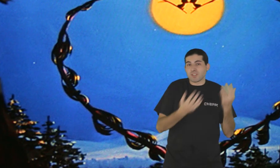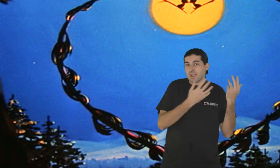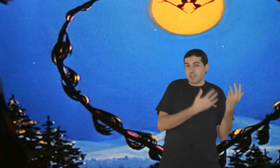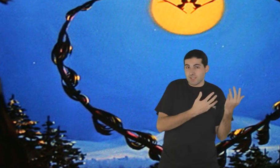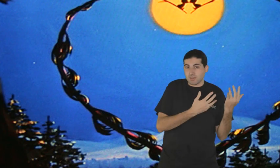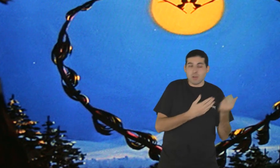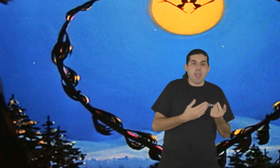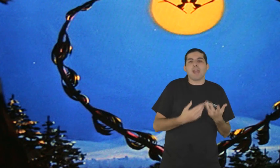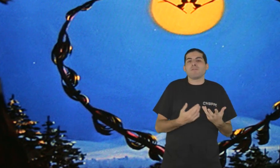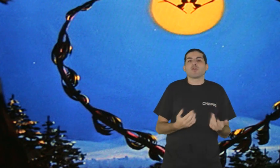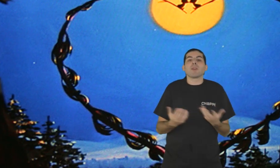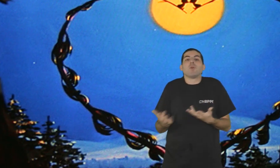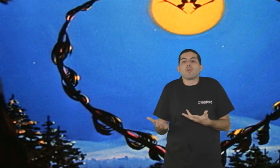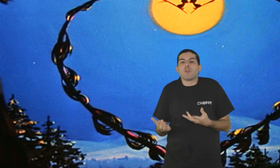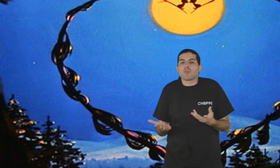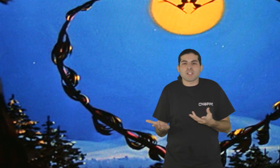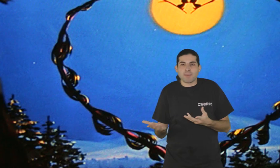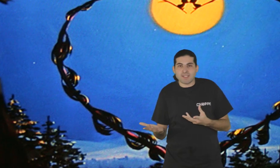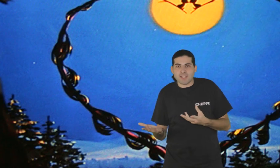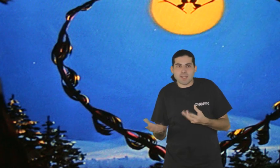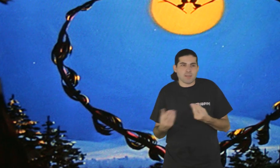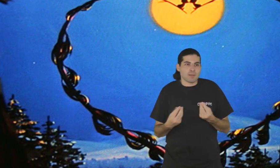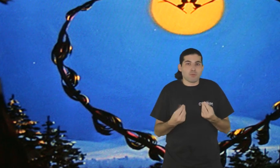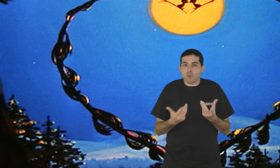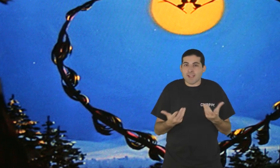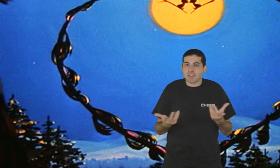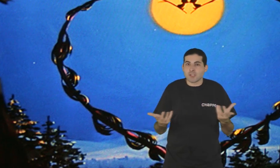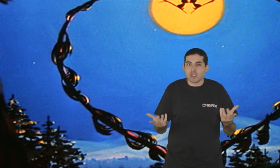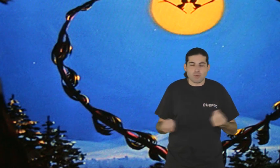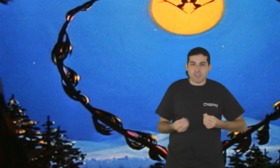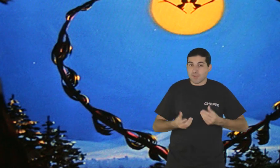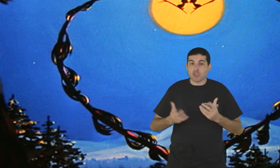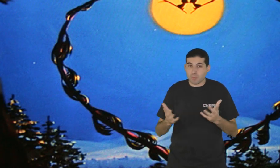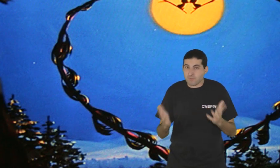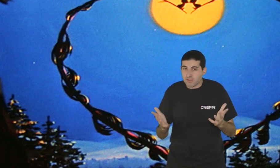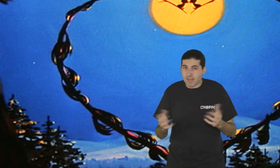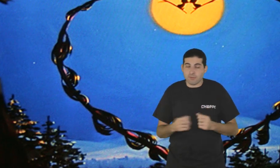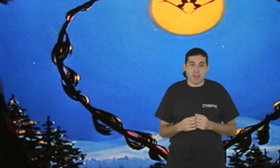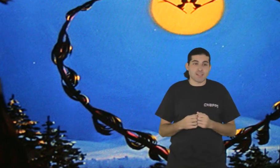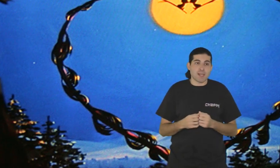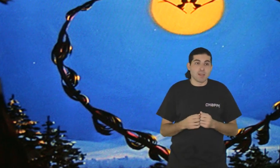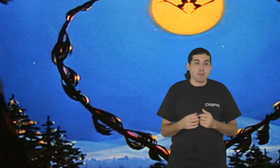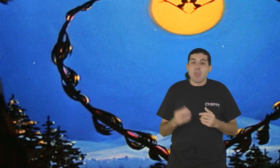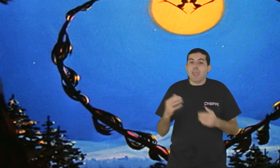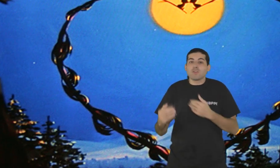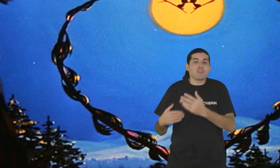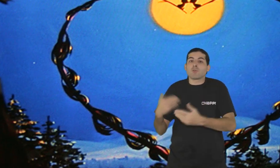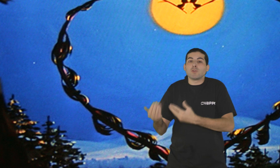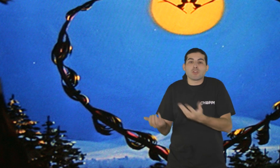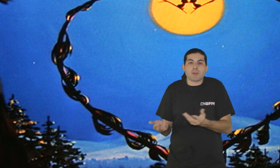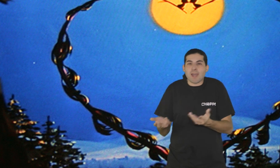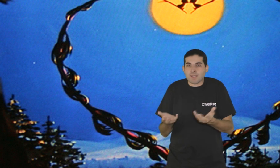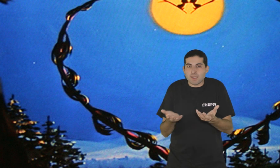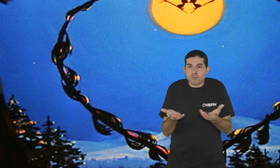problemi posti all'inizio era il fatto che Bongo non sapesse procurarsi del cibo, non sapesse sopravvivere nella foresta. E in